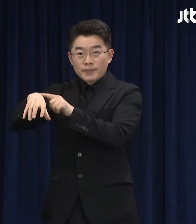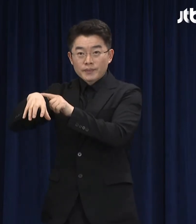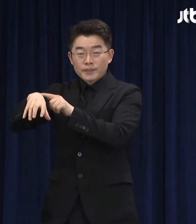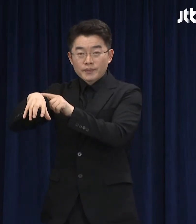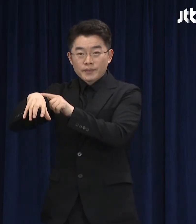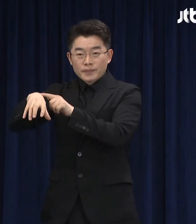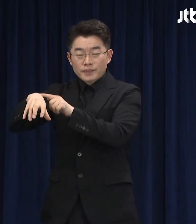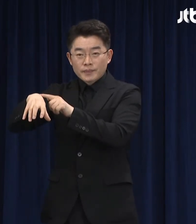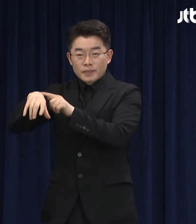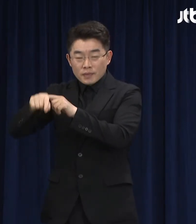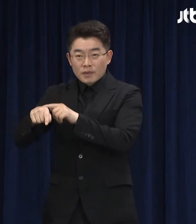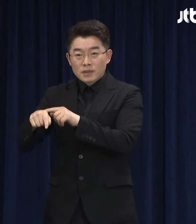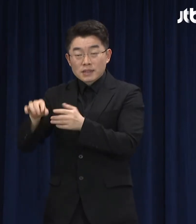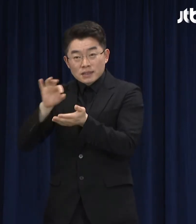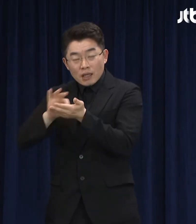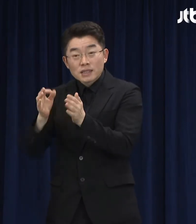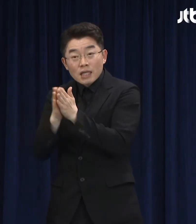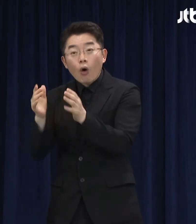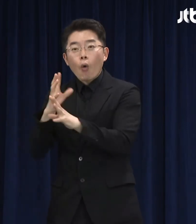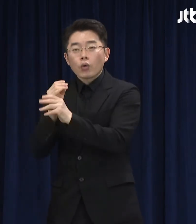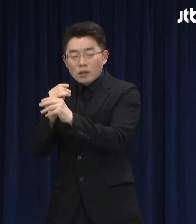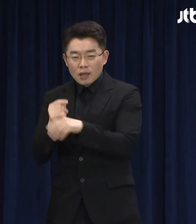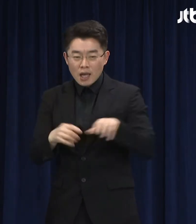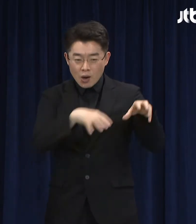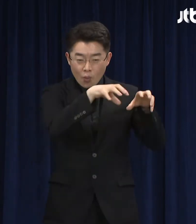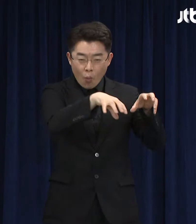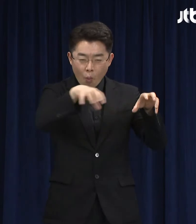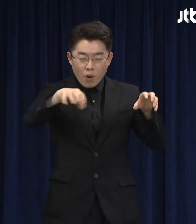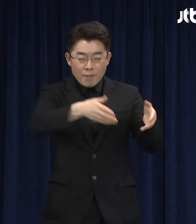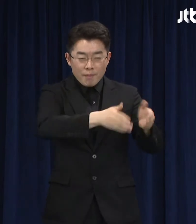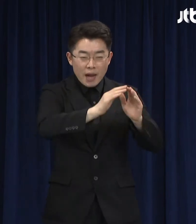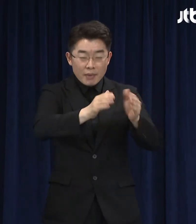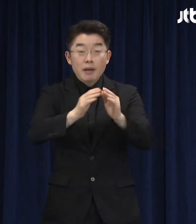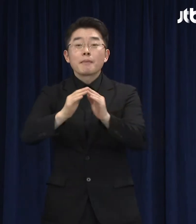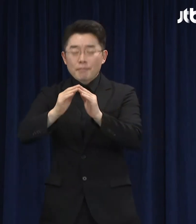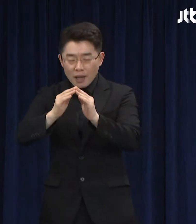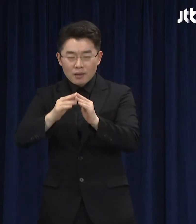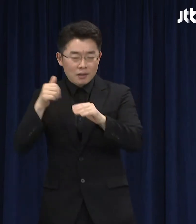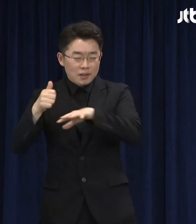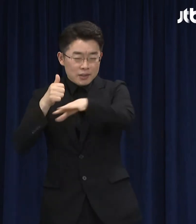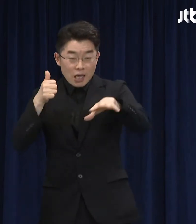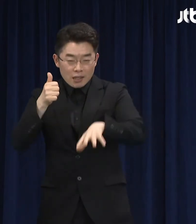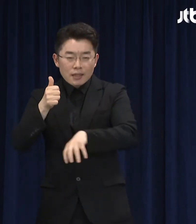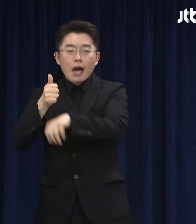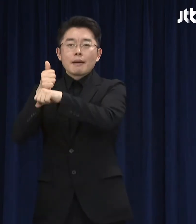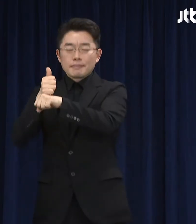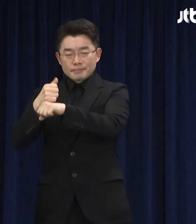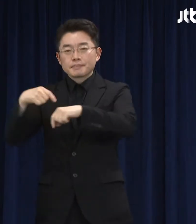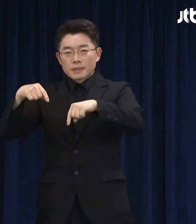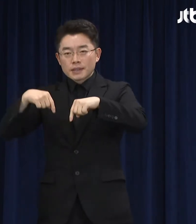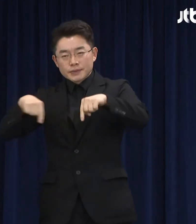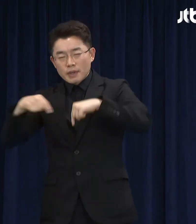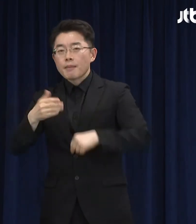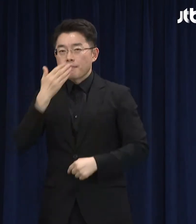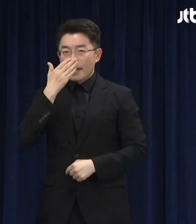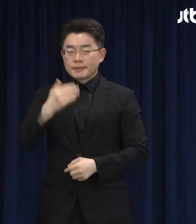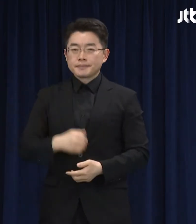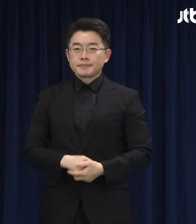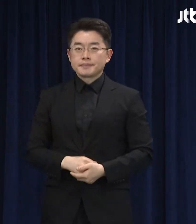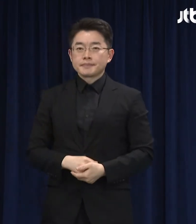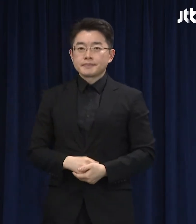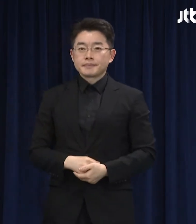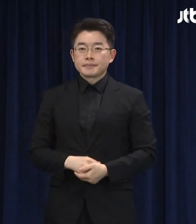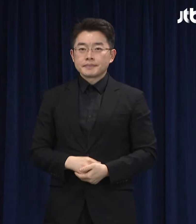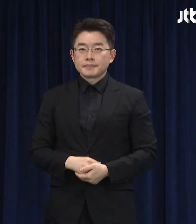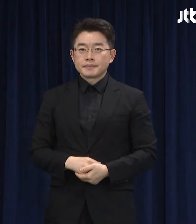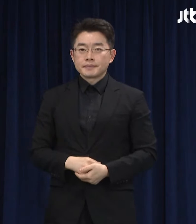되어야 전체적인 감시 제어가 가능합니다. 이 부분도 사용전 검사 결과라든가